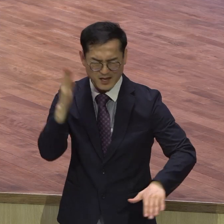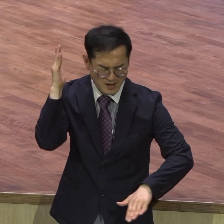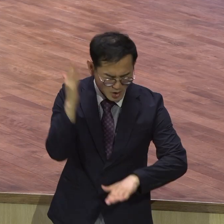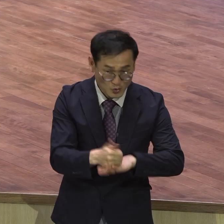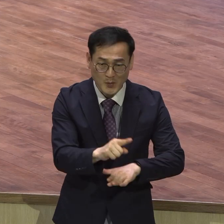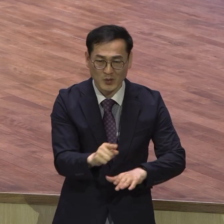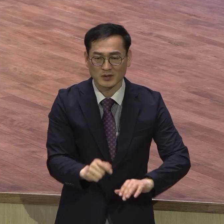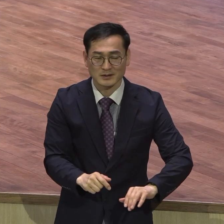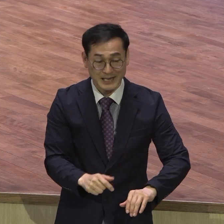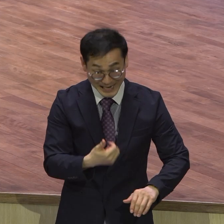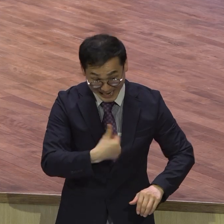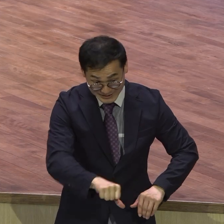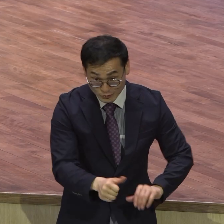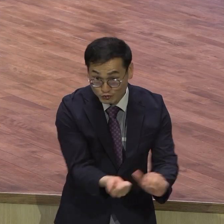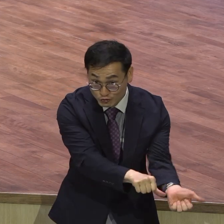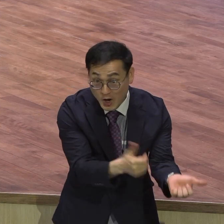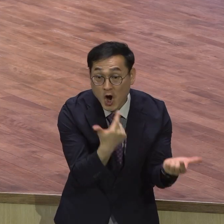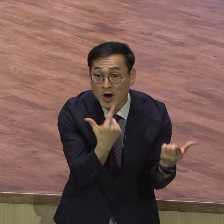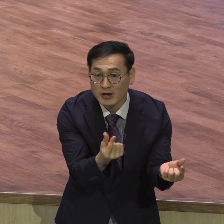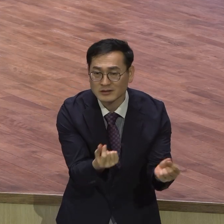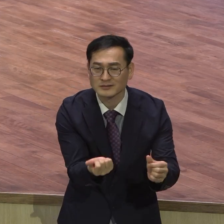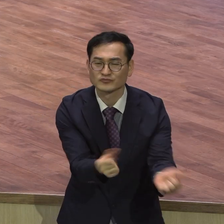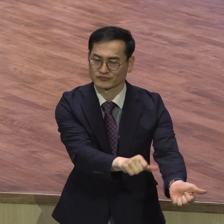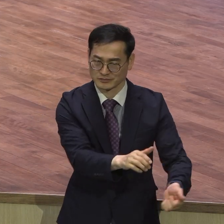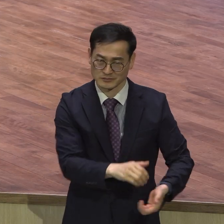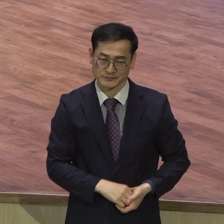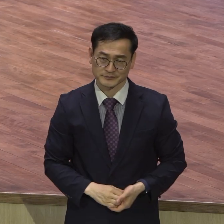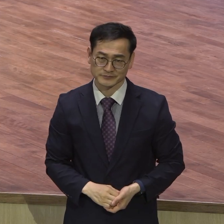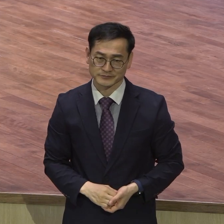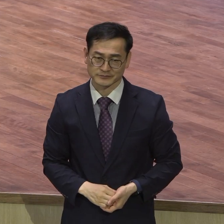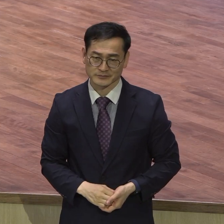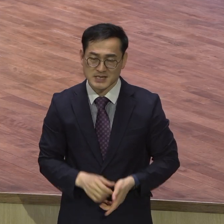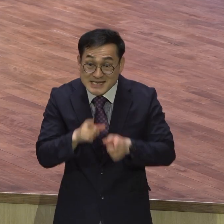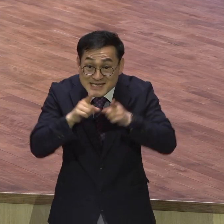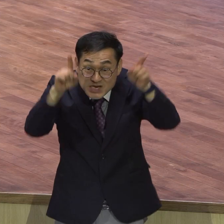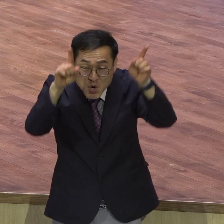지옥의 가장 무승 곳에 떨어질 거예요.